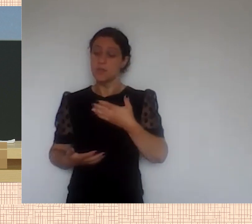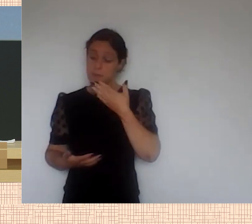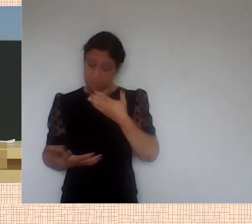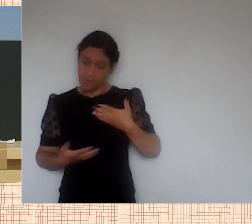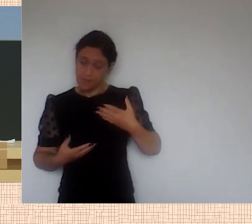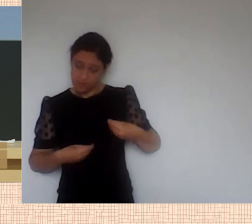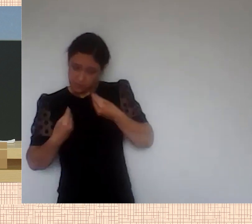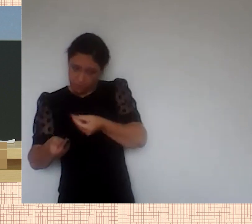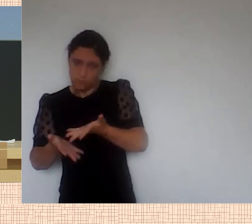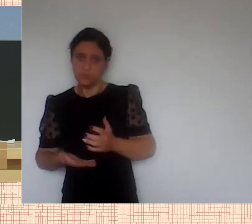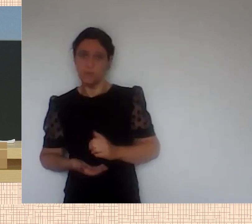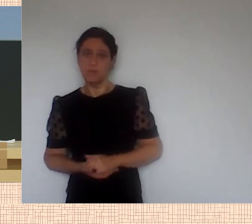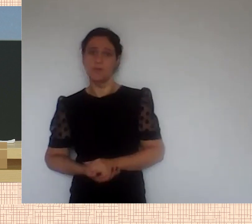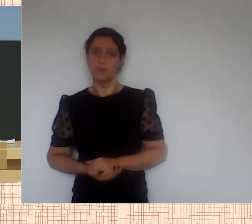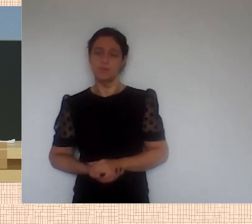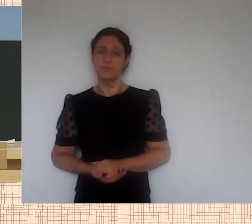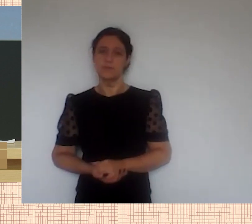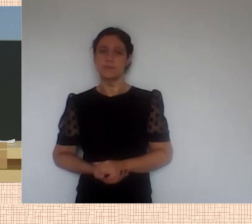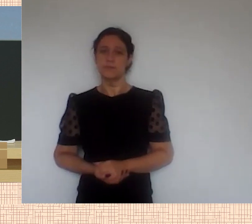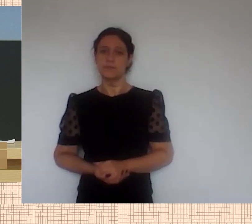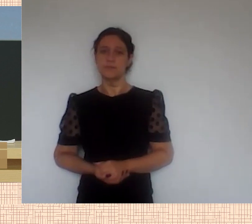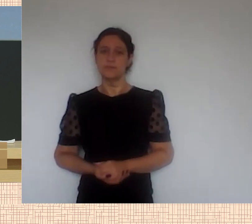E o pai deu o quê? O pai deu o quê?